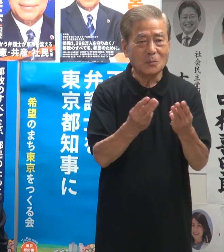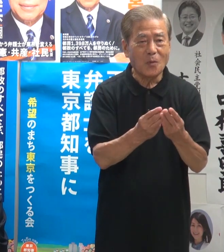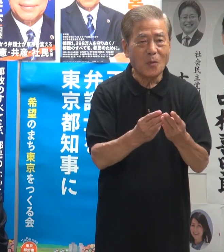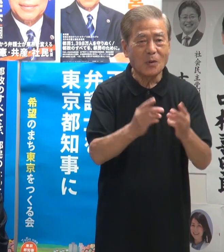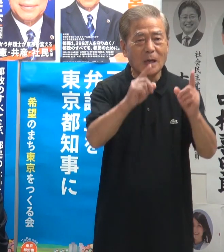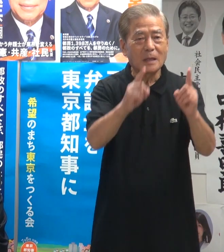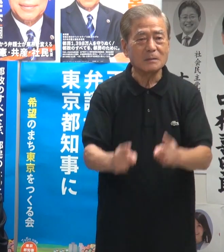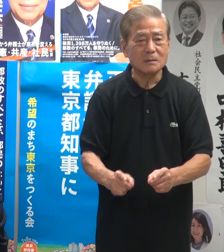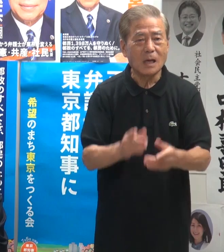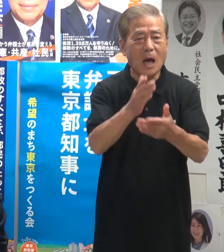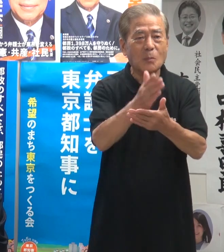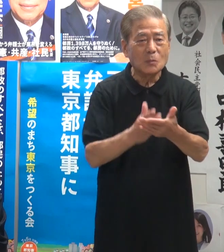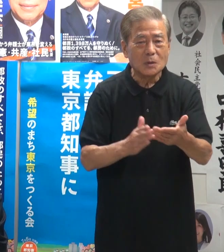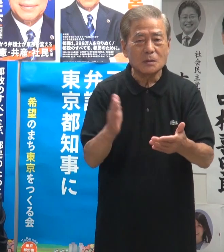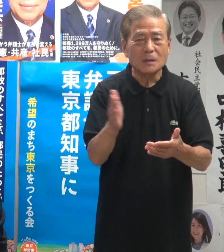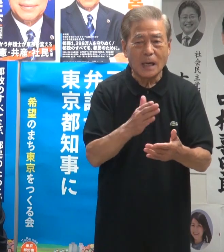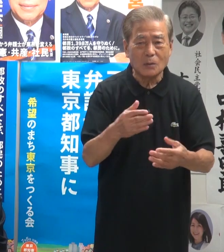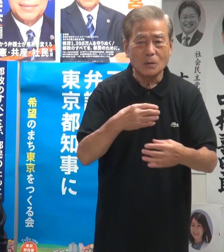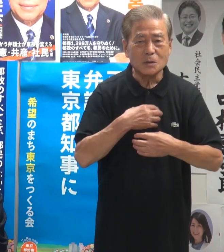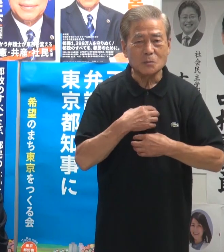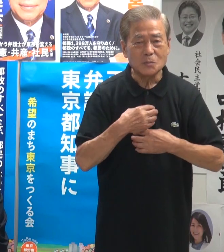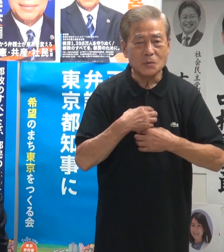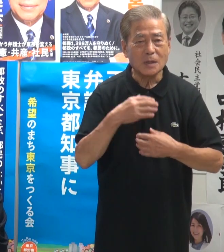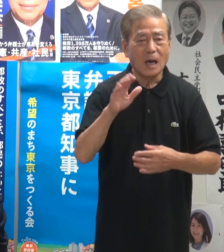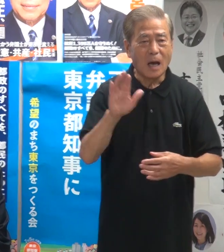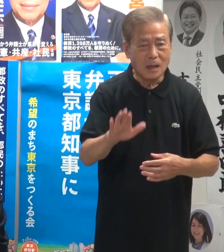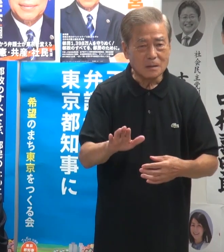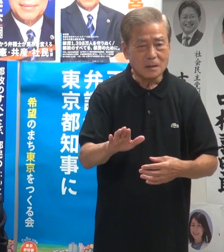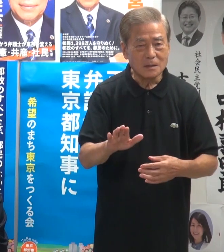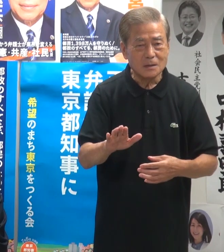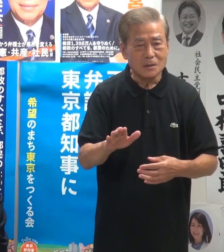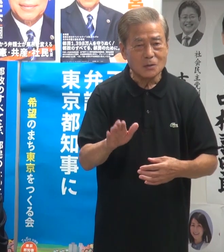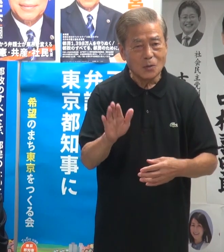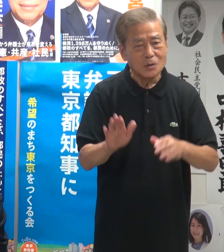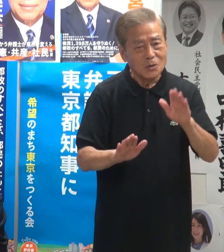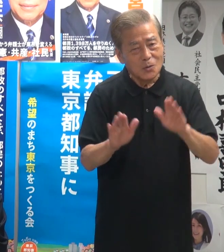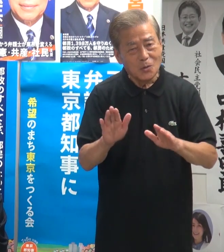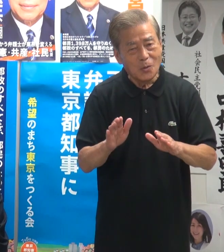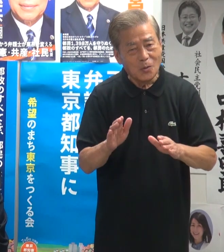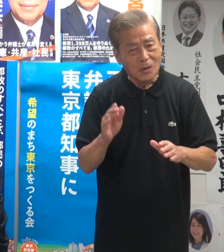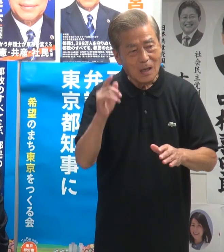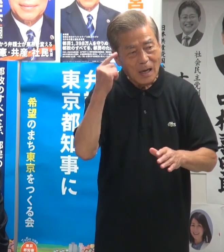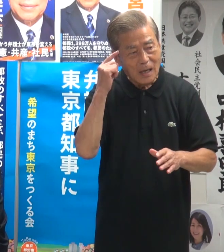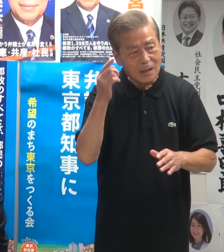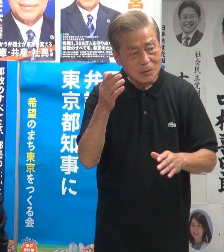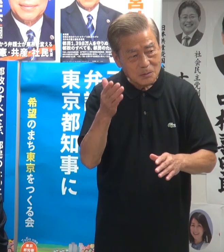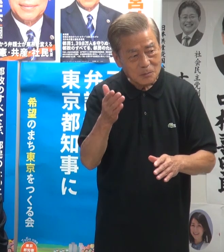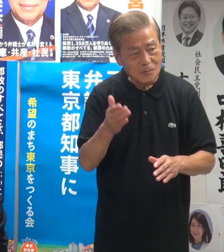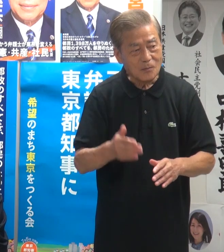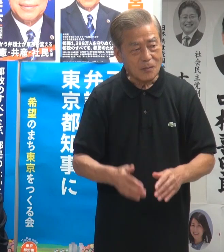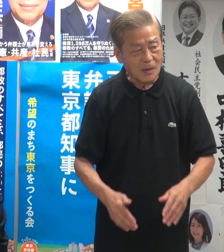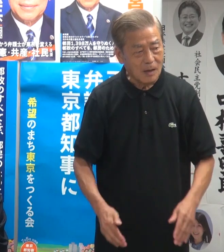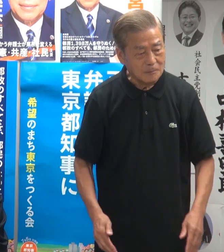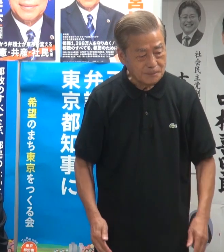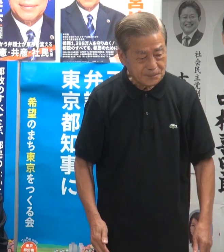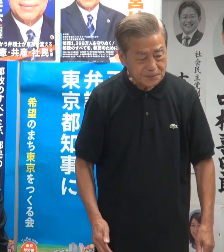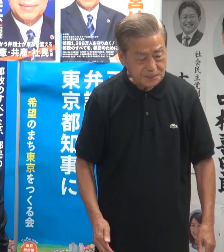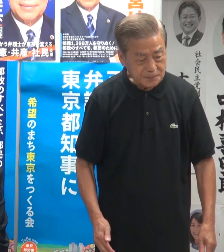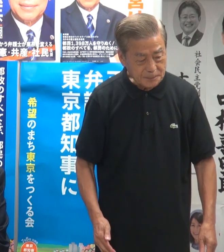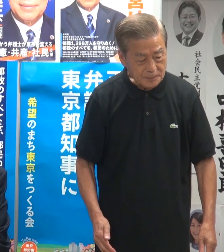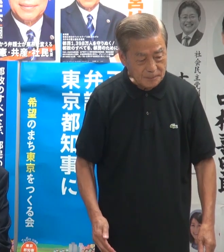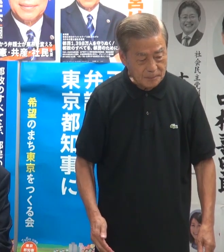だっていうことを認識していらっしゃるか、そういうことです。はい、 それは本ですか？ はい、